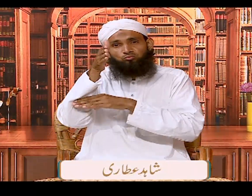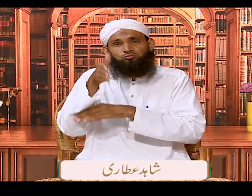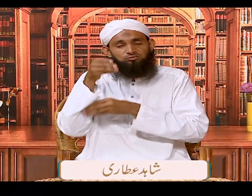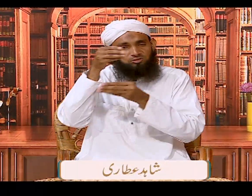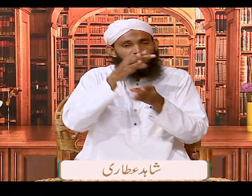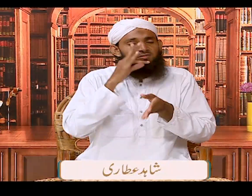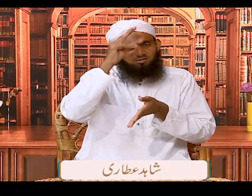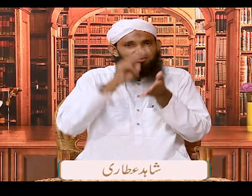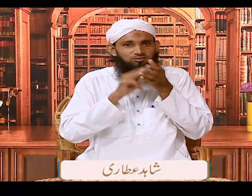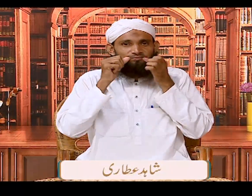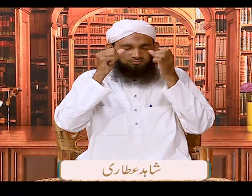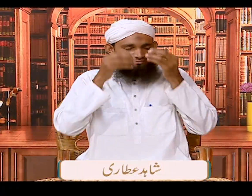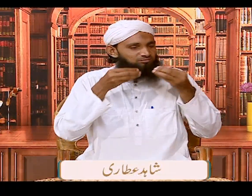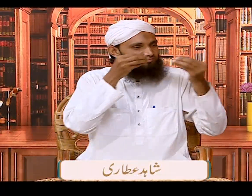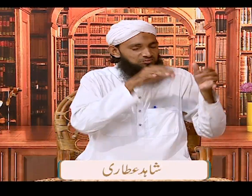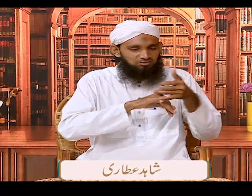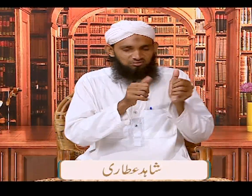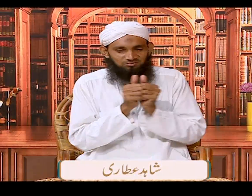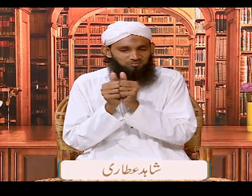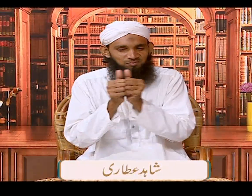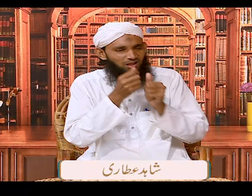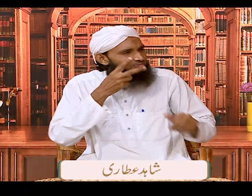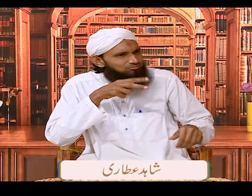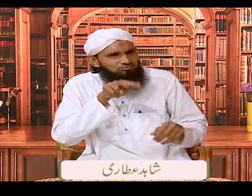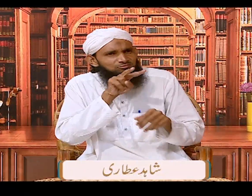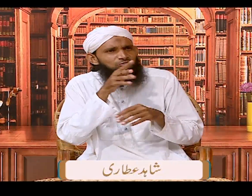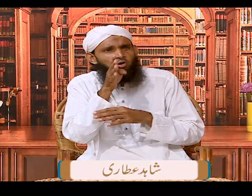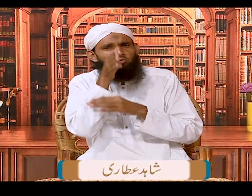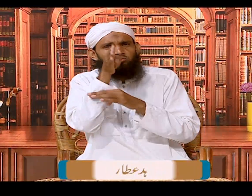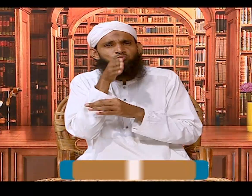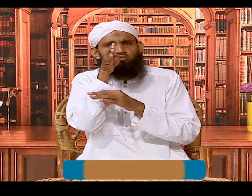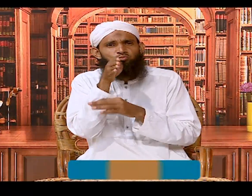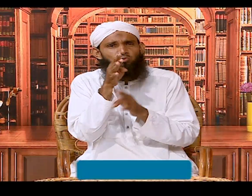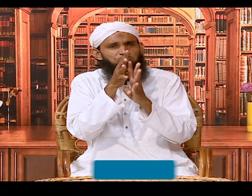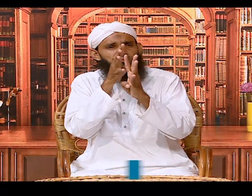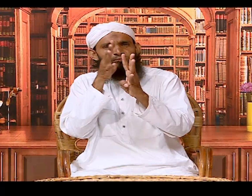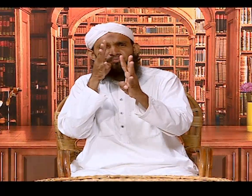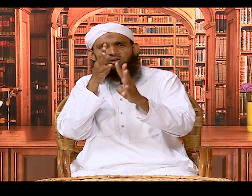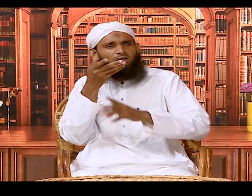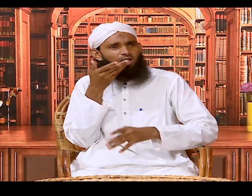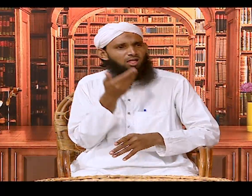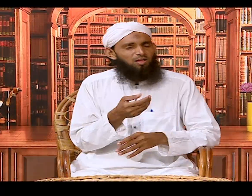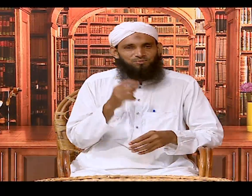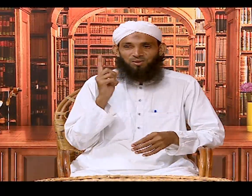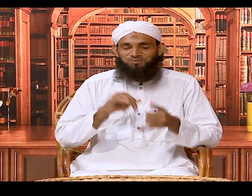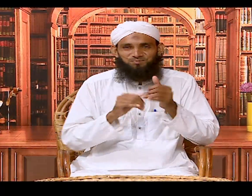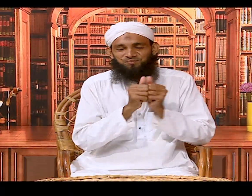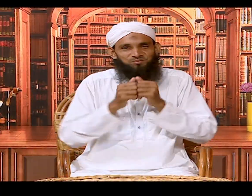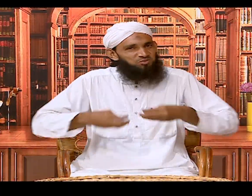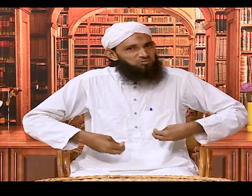کرام علیہم الرضوان نے یہ اونٹ دیکھے تو ان کے چہروں پر خوشی پھیل گئی، دوسری طرف منافقوں کے چہرے غمگین ہو